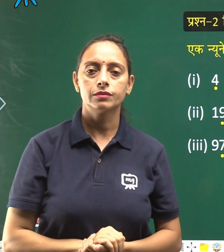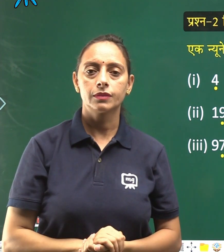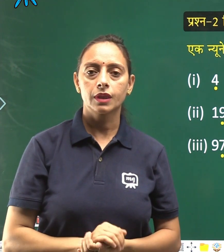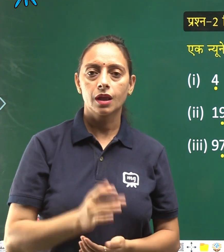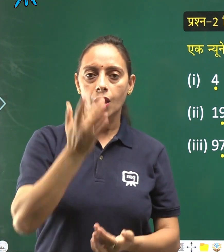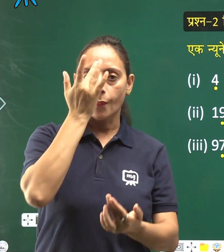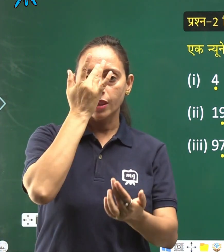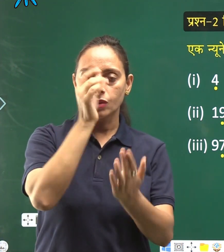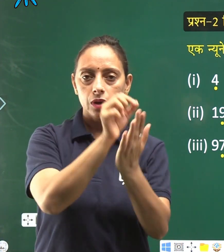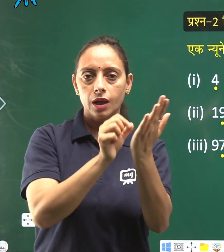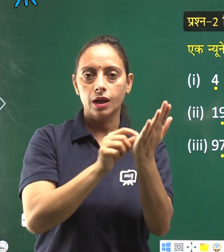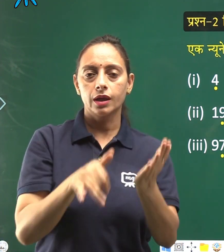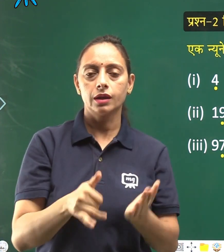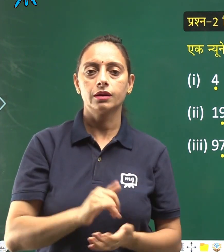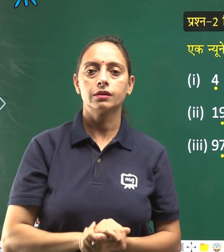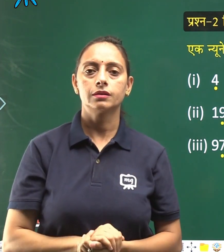बिंदु लगा हुआ है